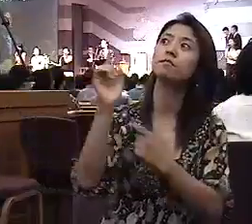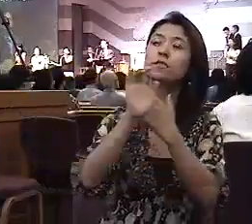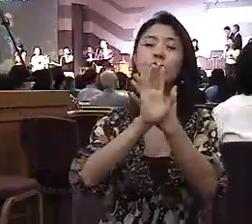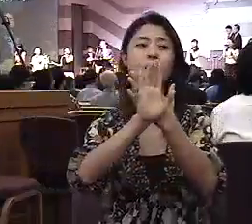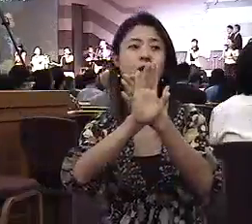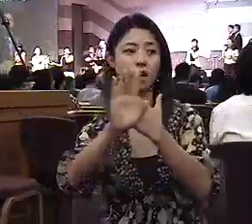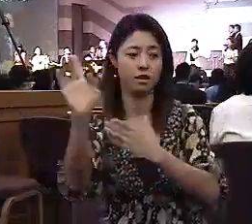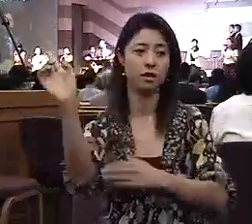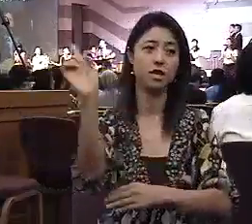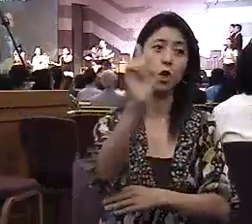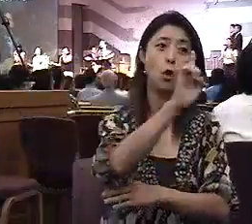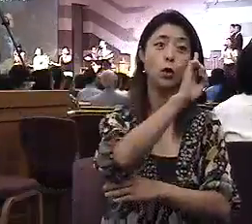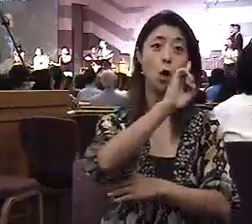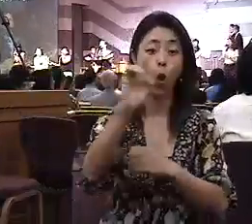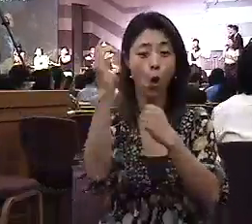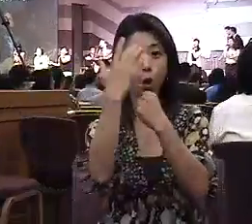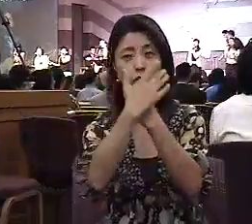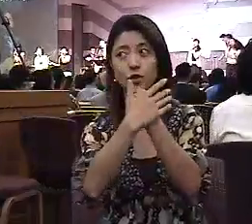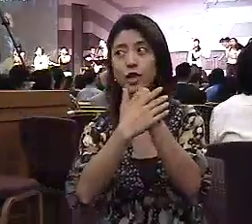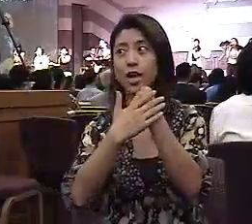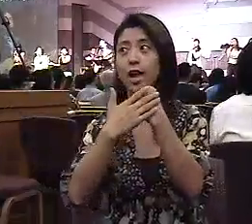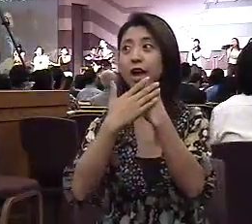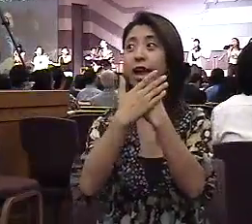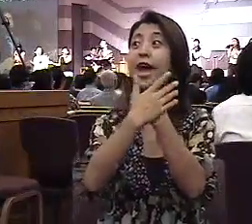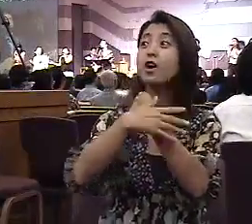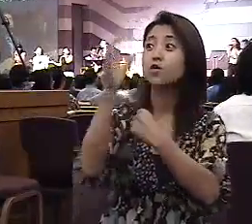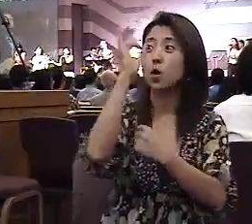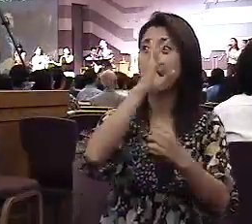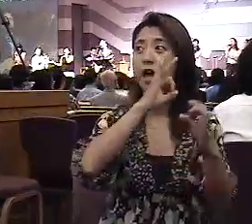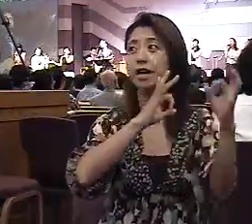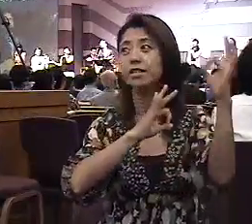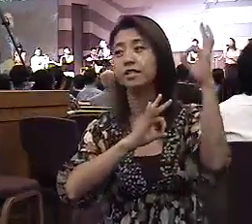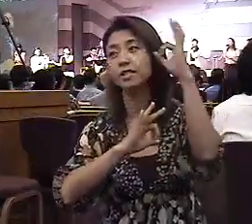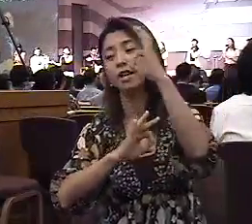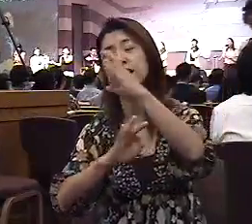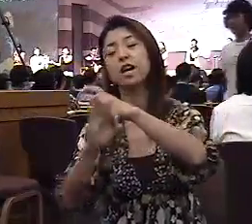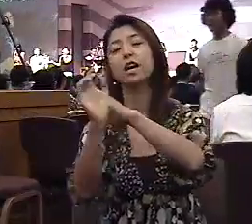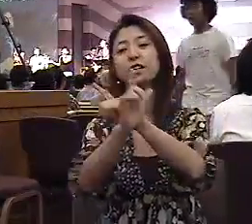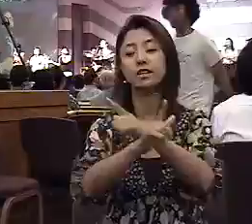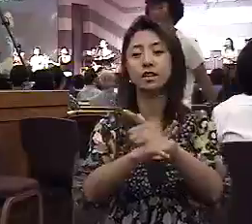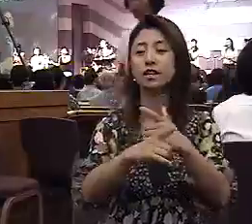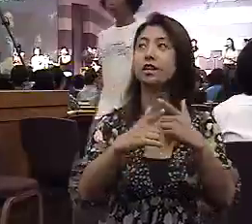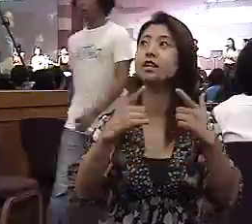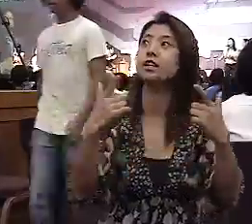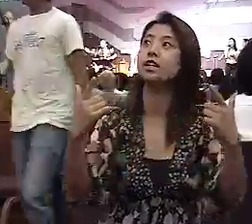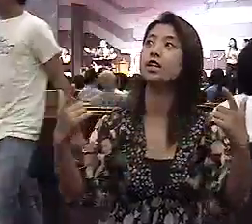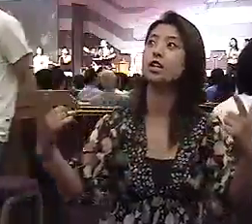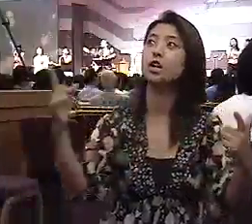다른 어떤 은혜 구하지 않으리.